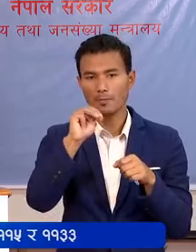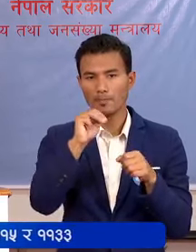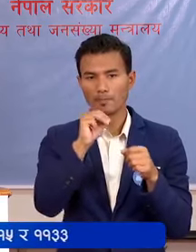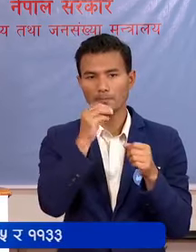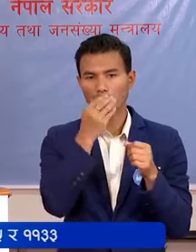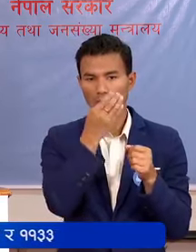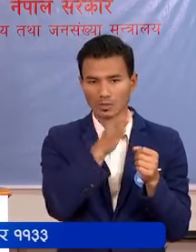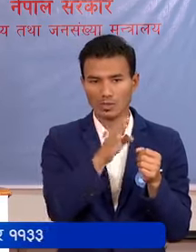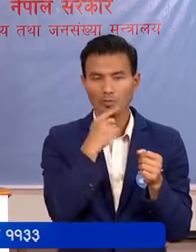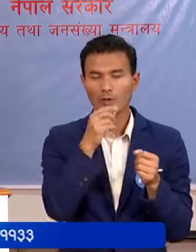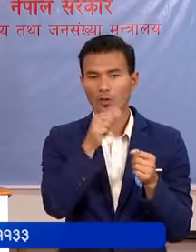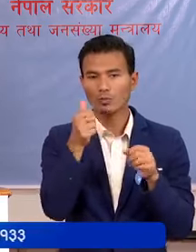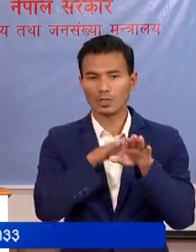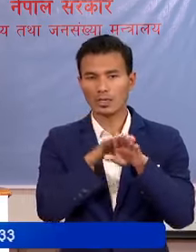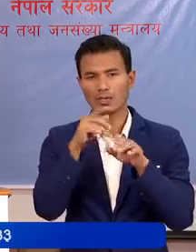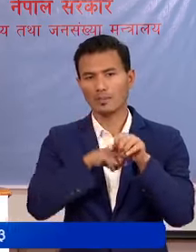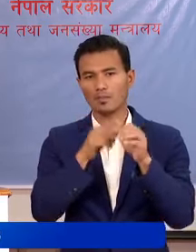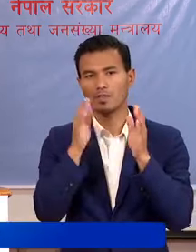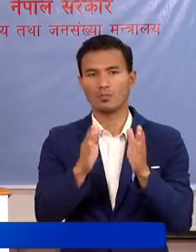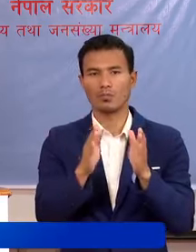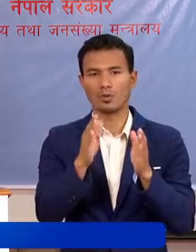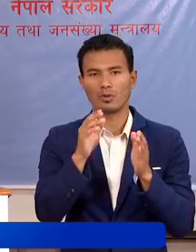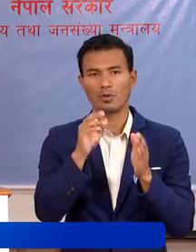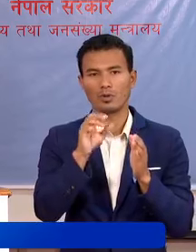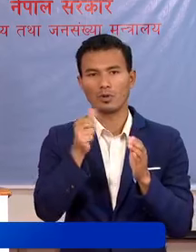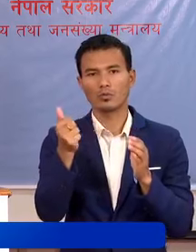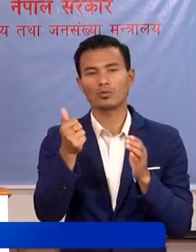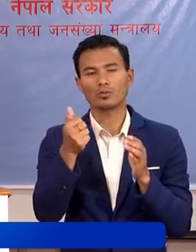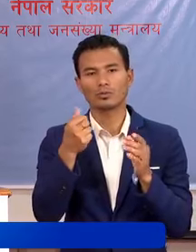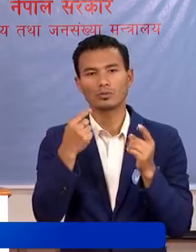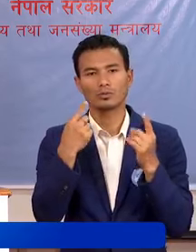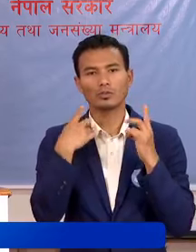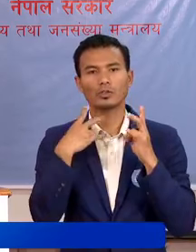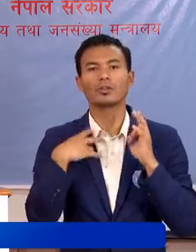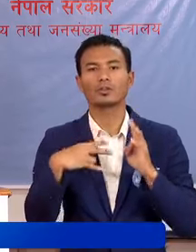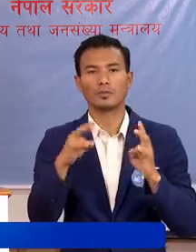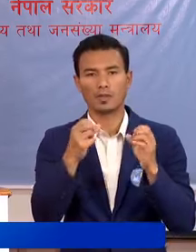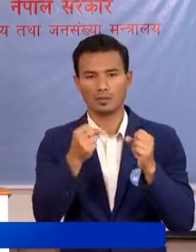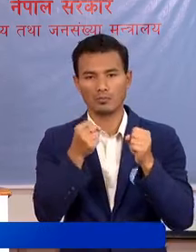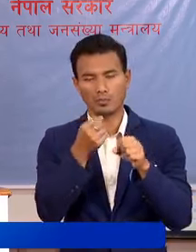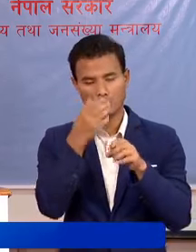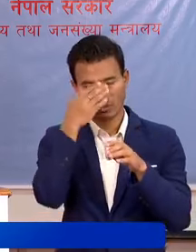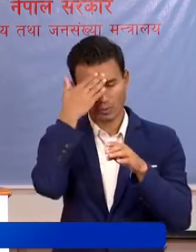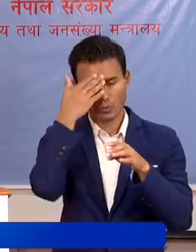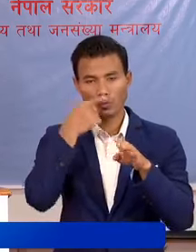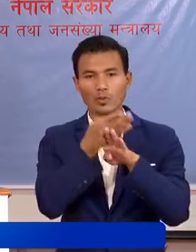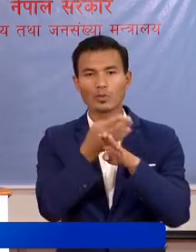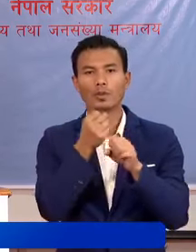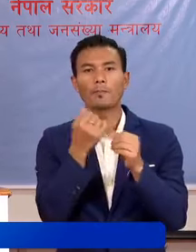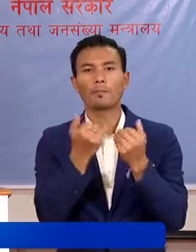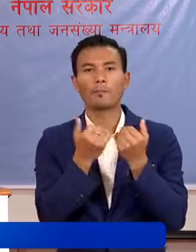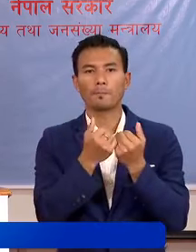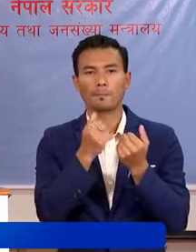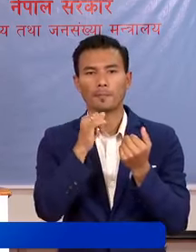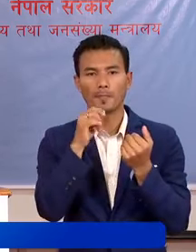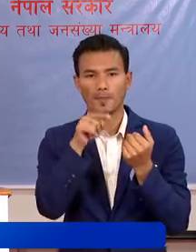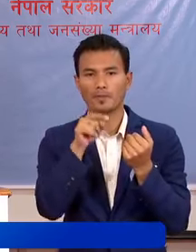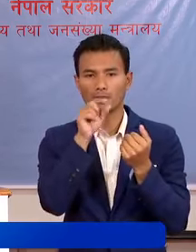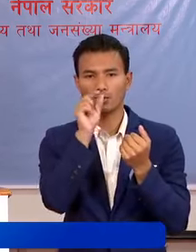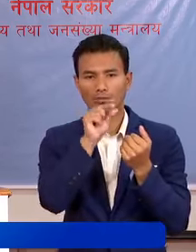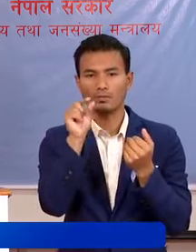में अर्य को एवड़ा एंटीबोडि बहस्चा तिया एसाब रिए